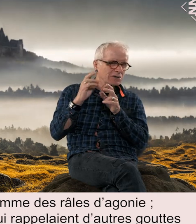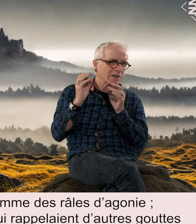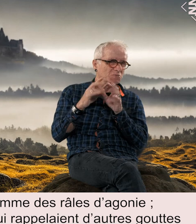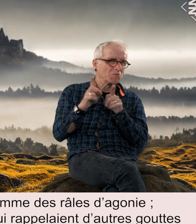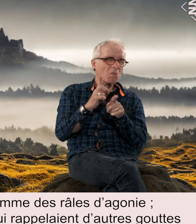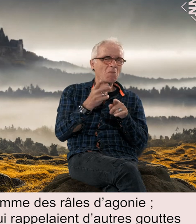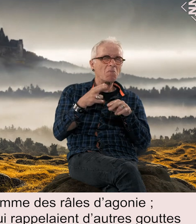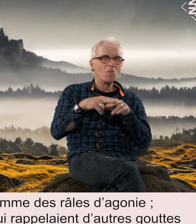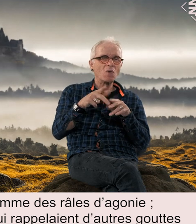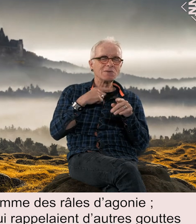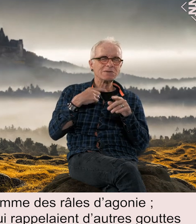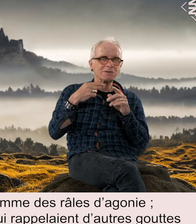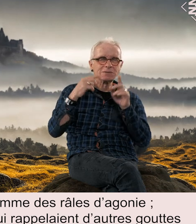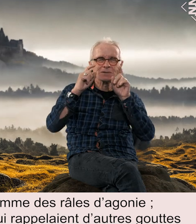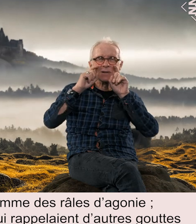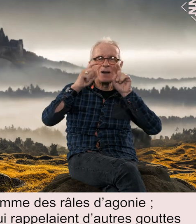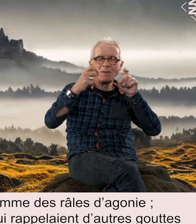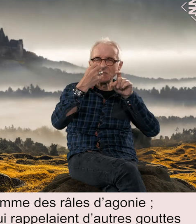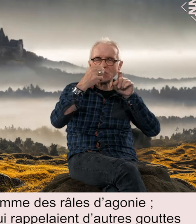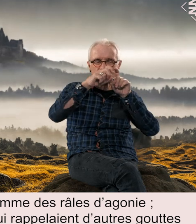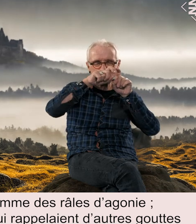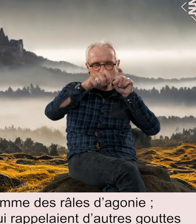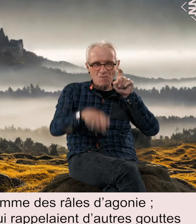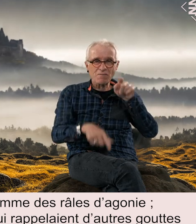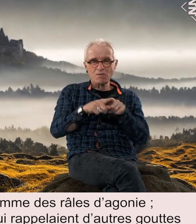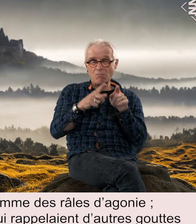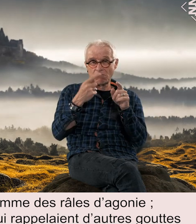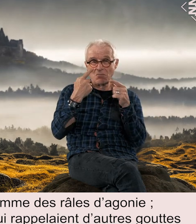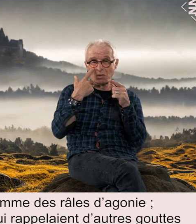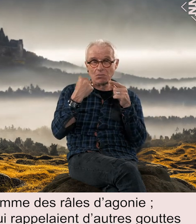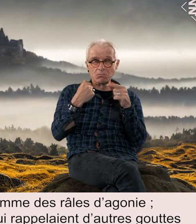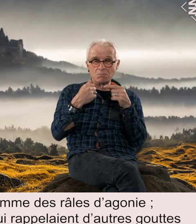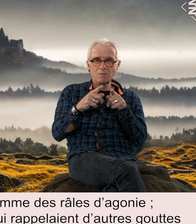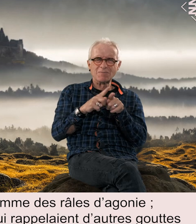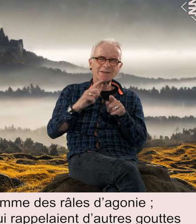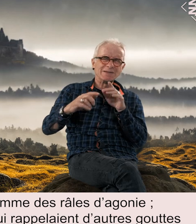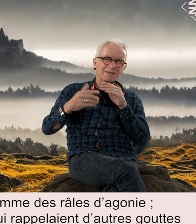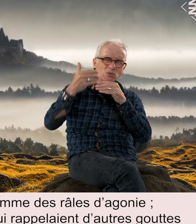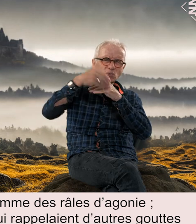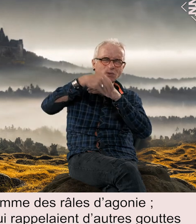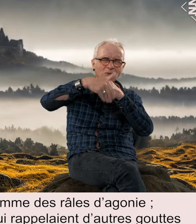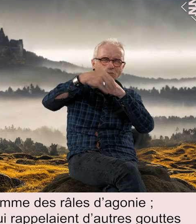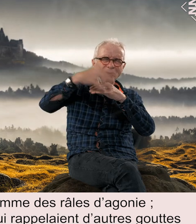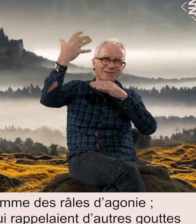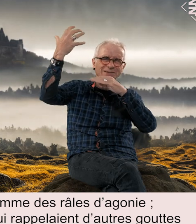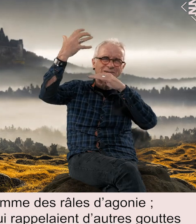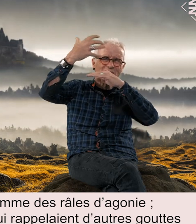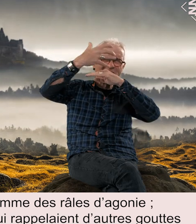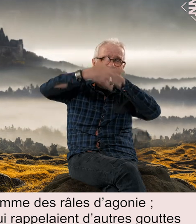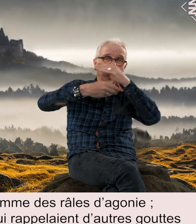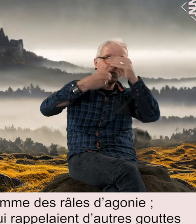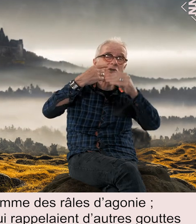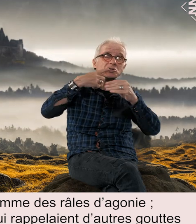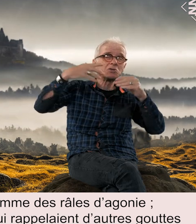larmes de la rosée tombant par terre lui rappelaient d'autres gouttes d'un poids plus lourd. Le soleil tous les soirs étalait du sang dans les nuages